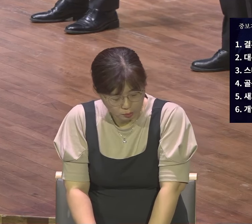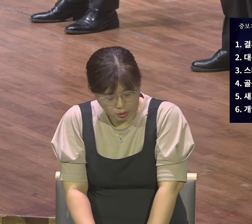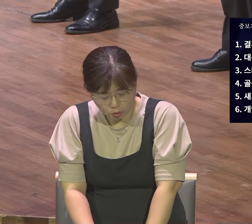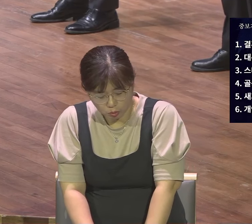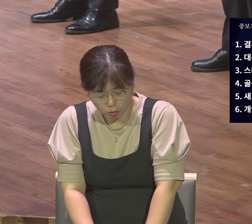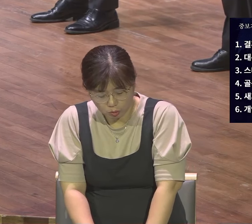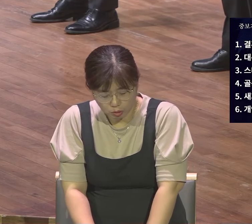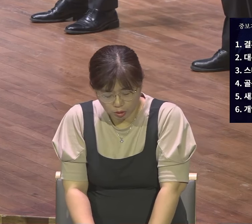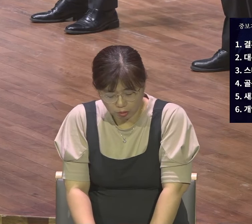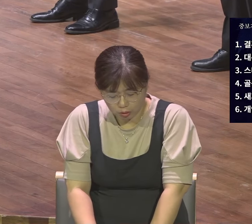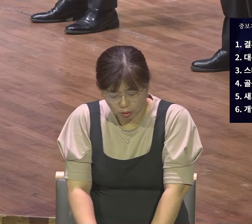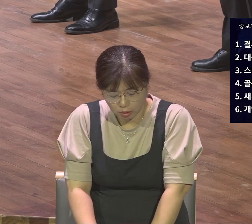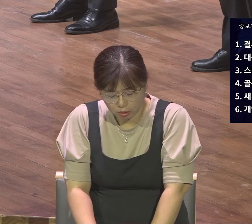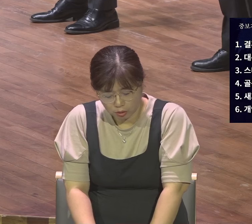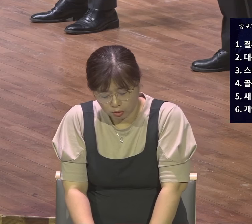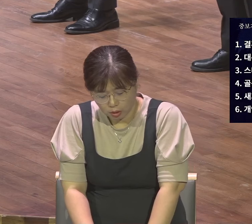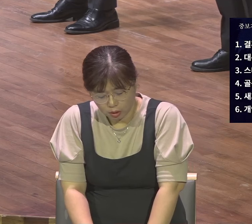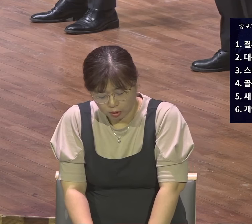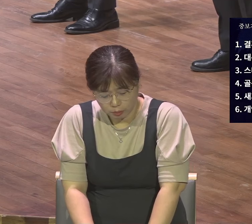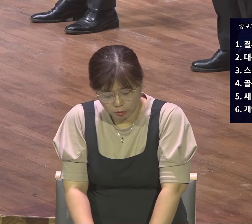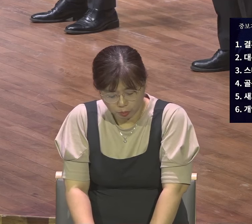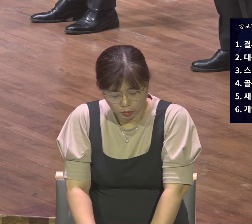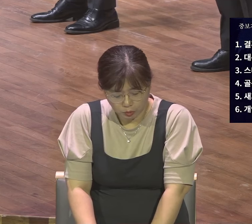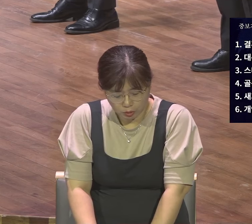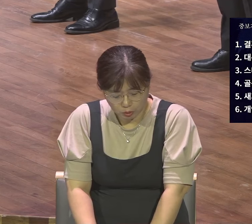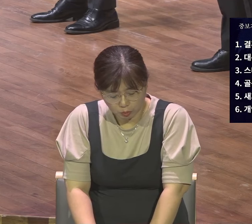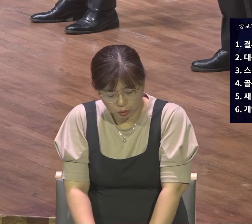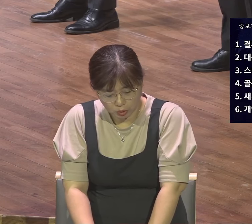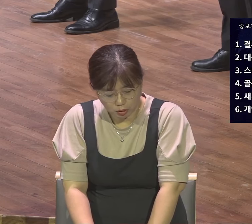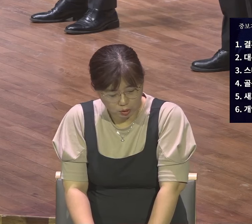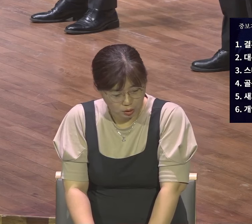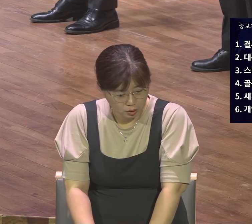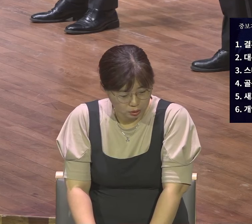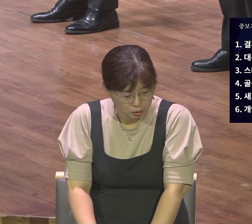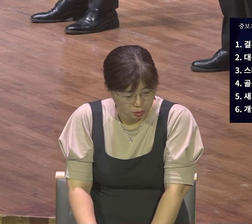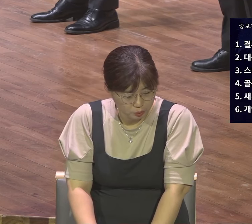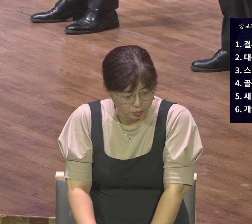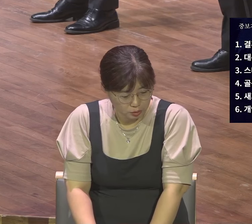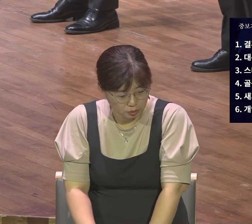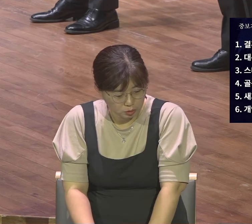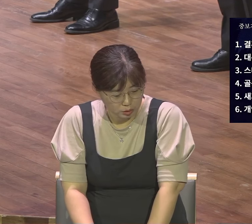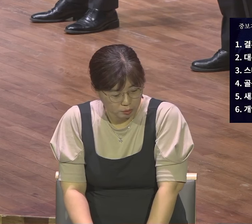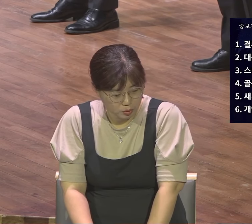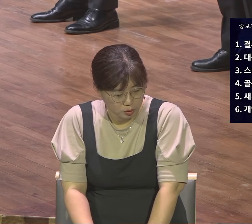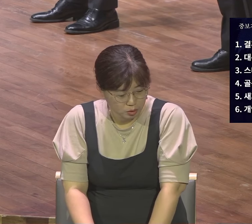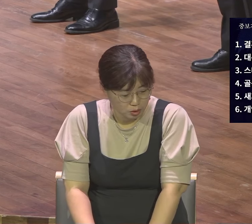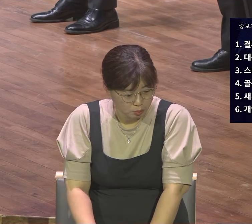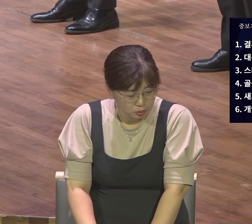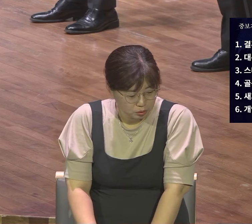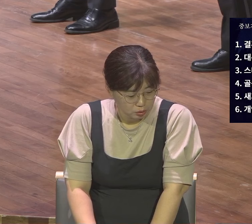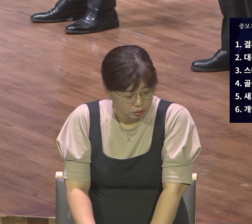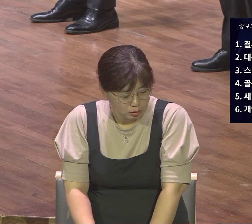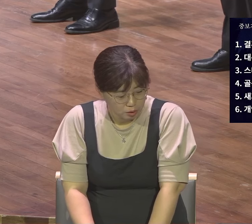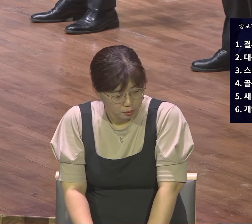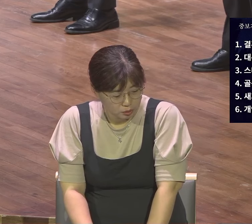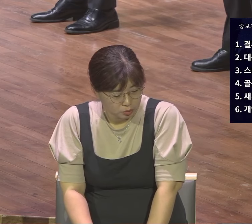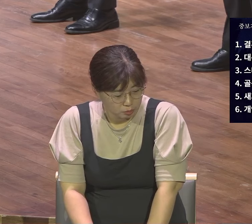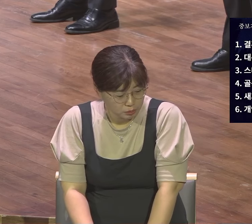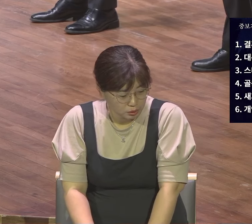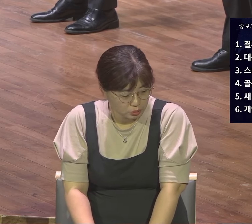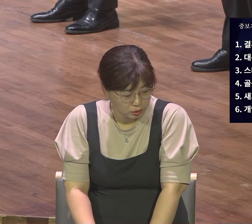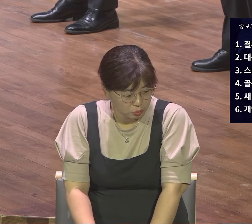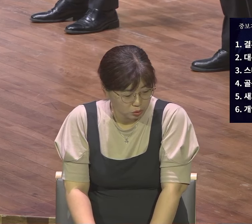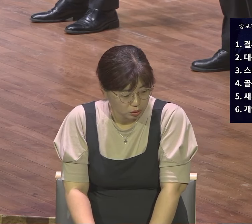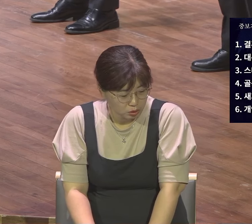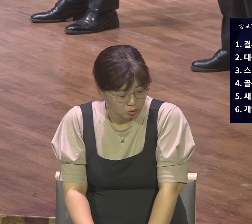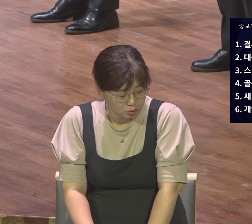도와주시옵시며, 50가정이 하나님 현장 예배 속에 응답받을수록 주님께서 역사하여 주시옵소서. 우리 귀한